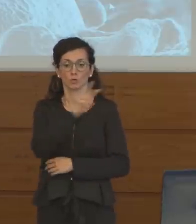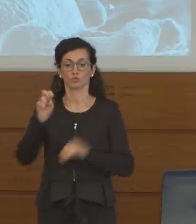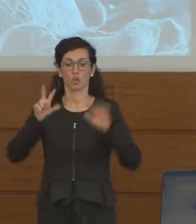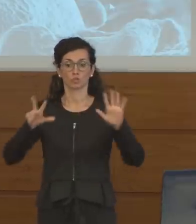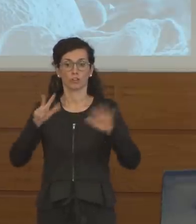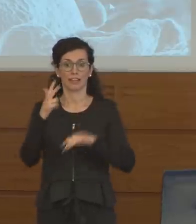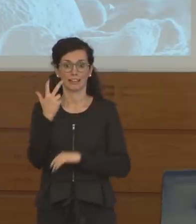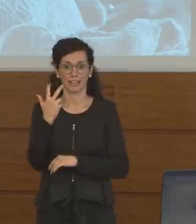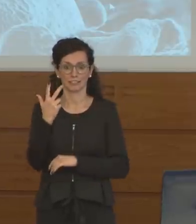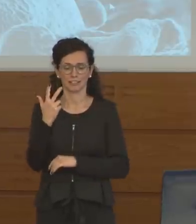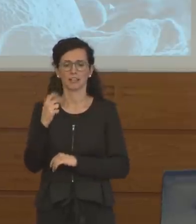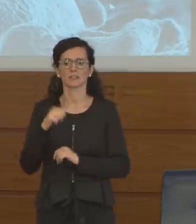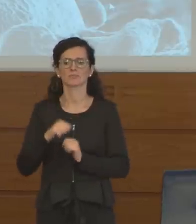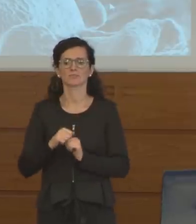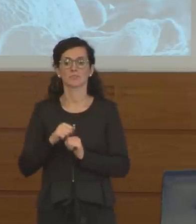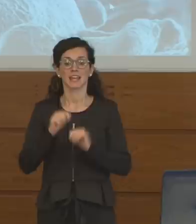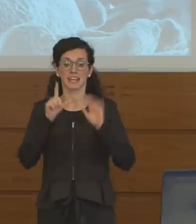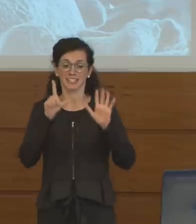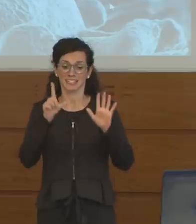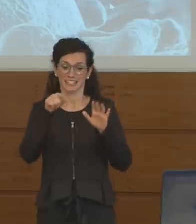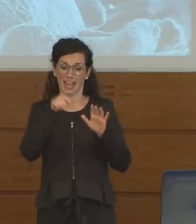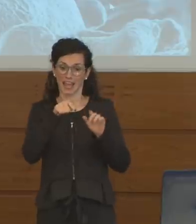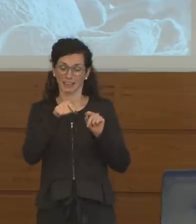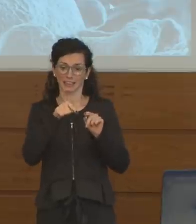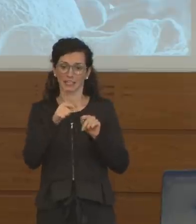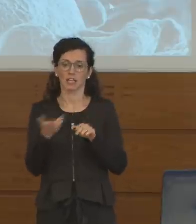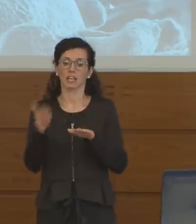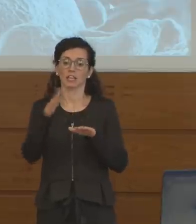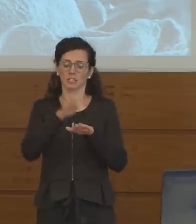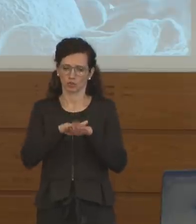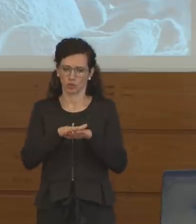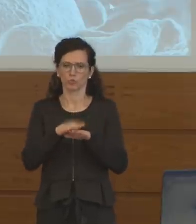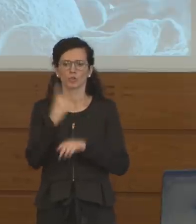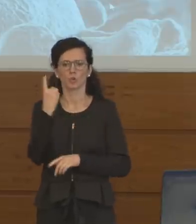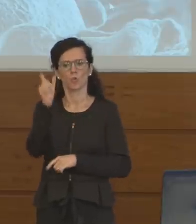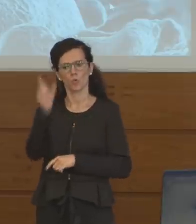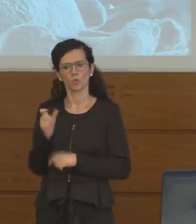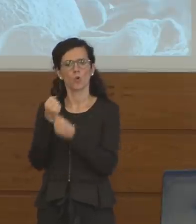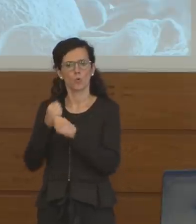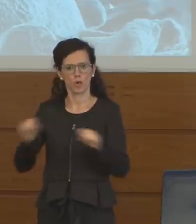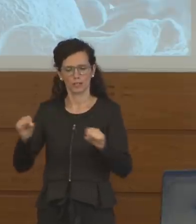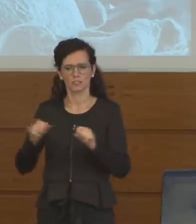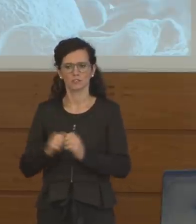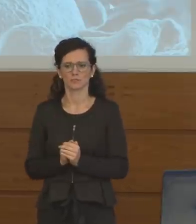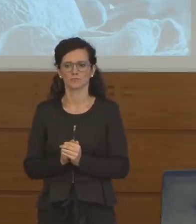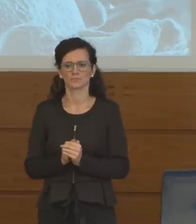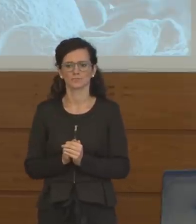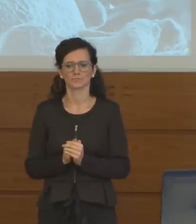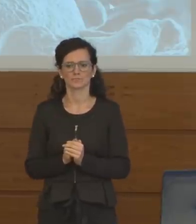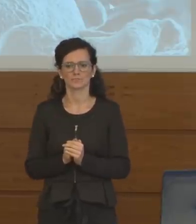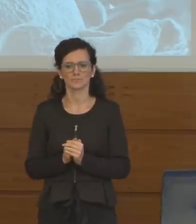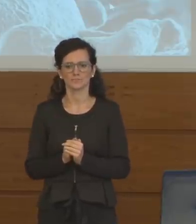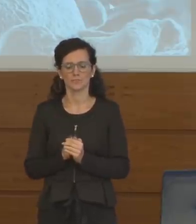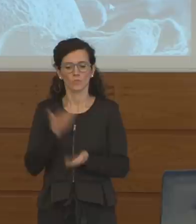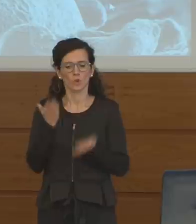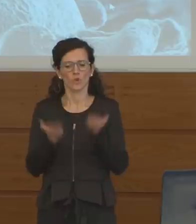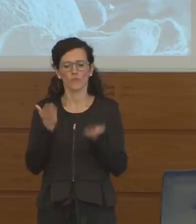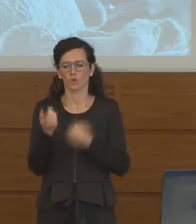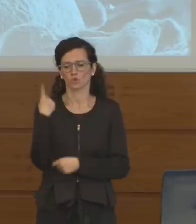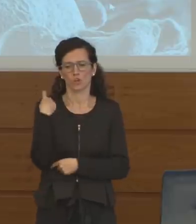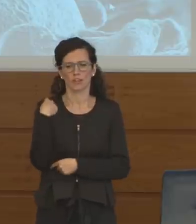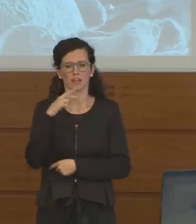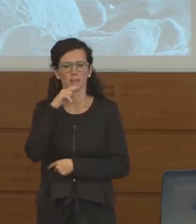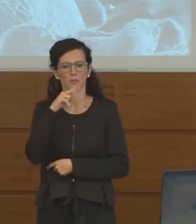283, di cui 7 deceduti e un guarito. L'incremento rispetto a ieri pomeriggio